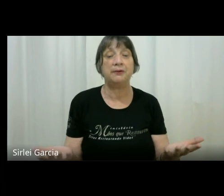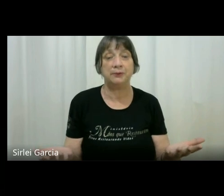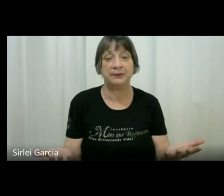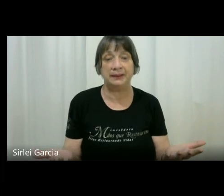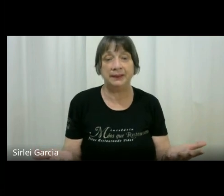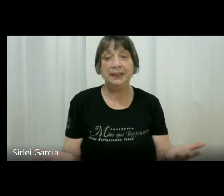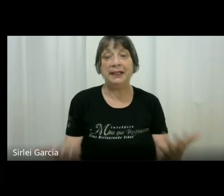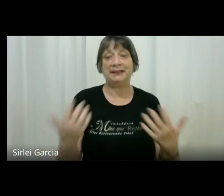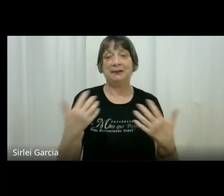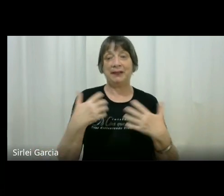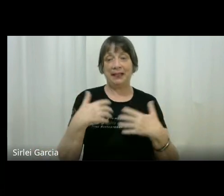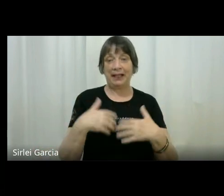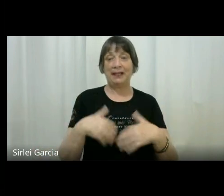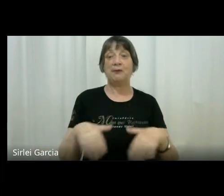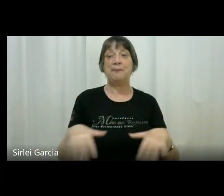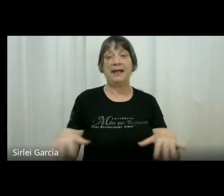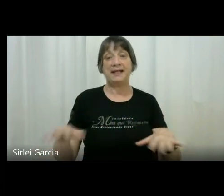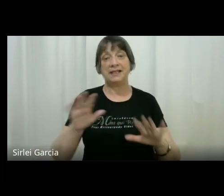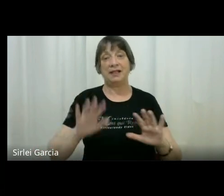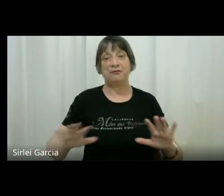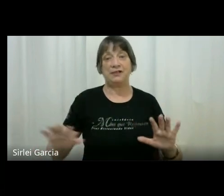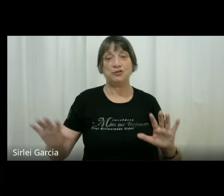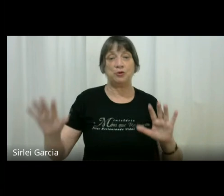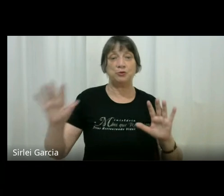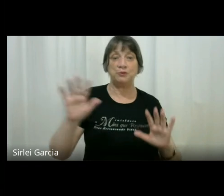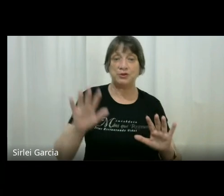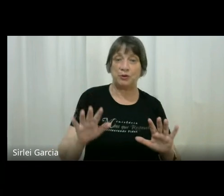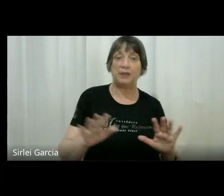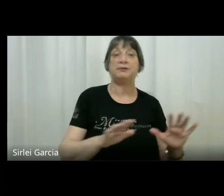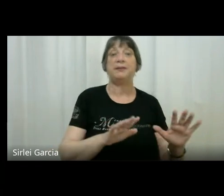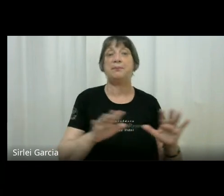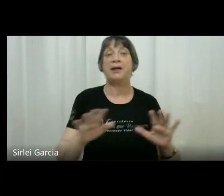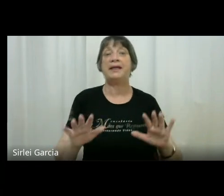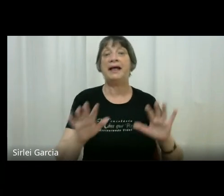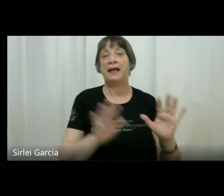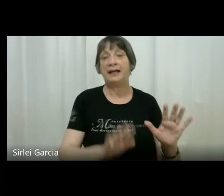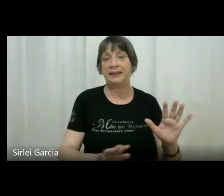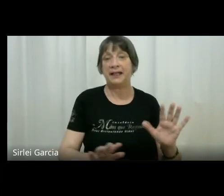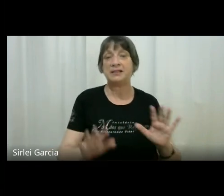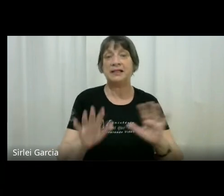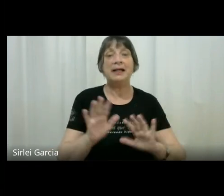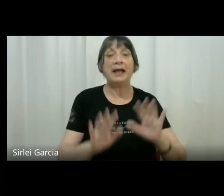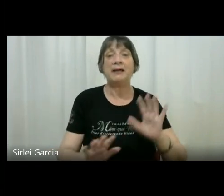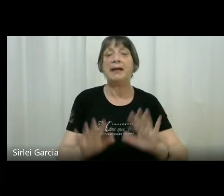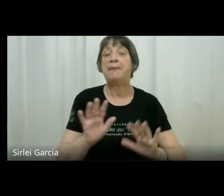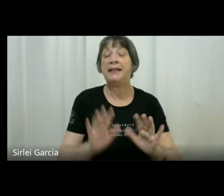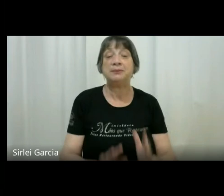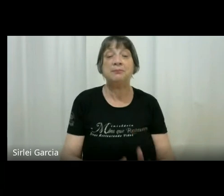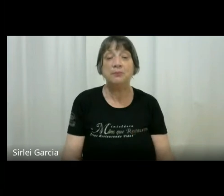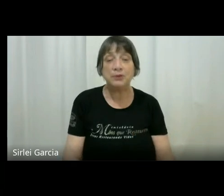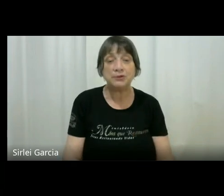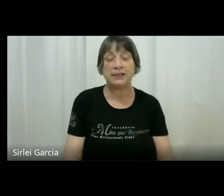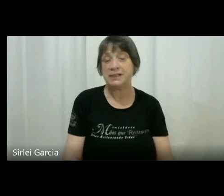e outra. Então, ela começa, ela faz todo um histórico, e ela